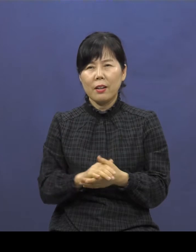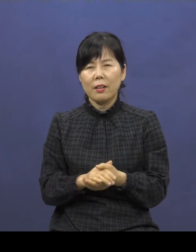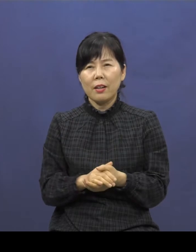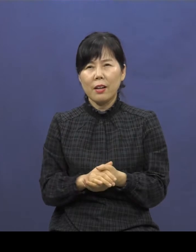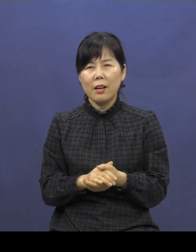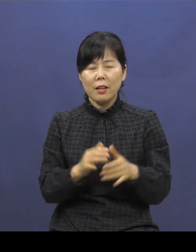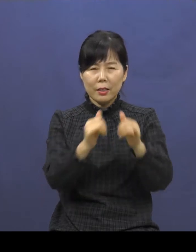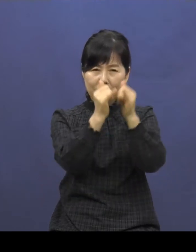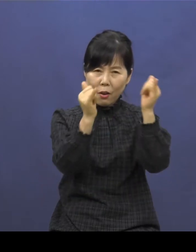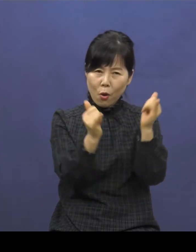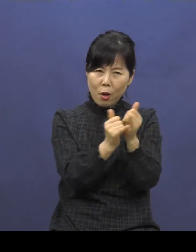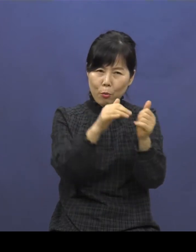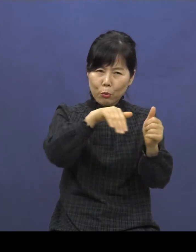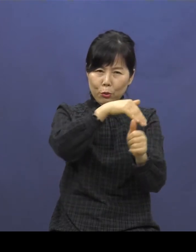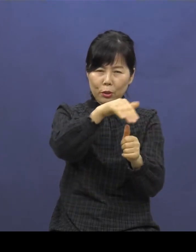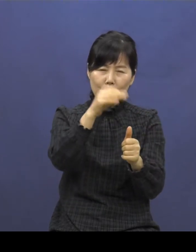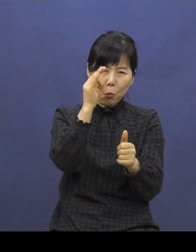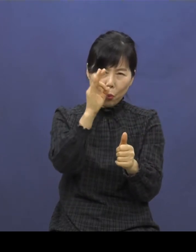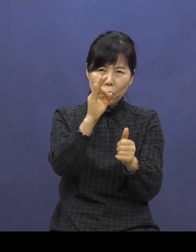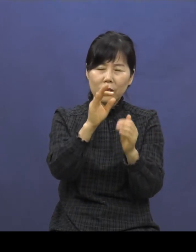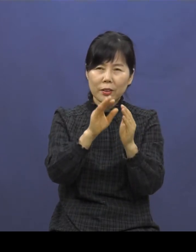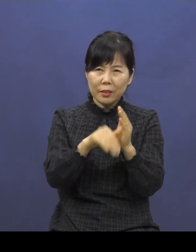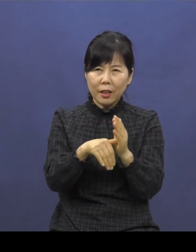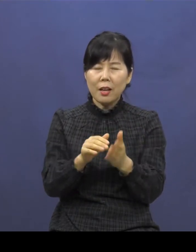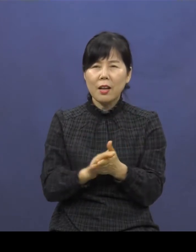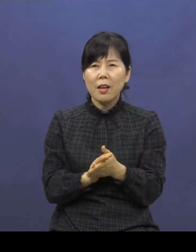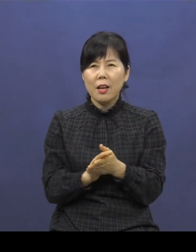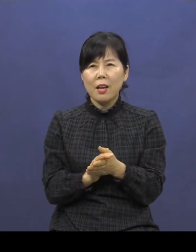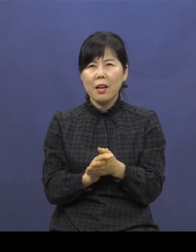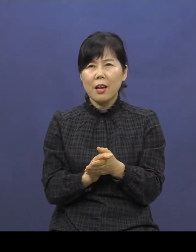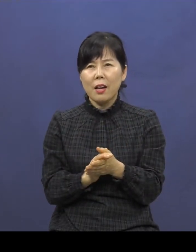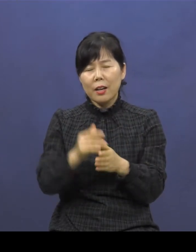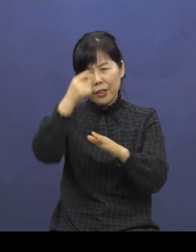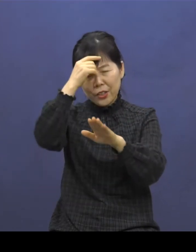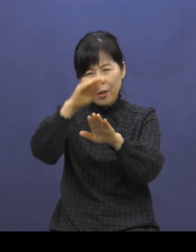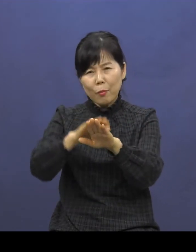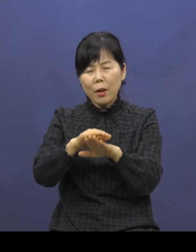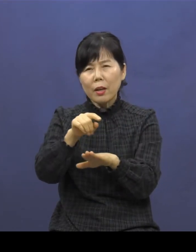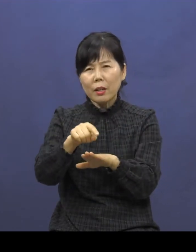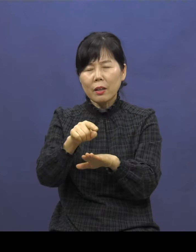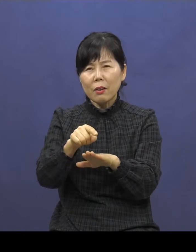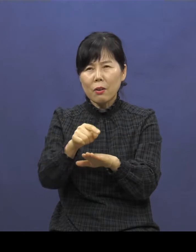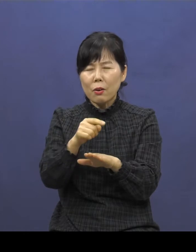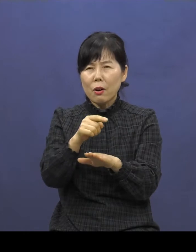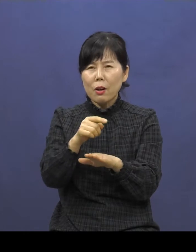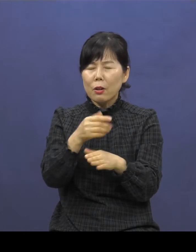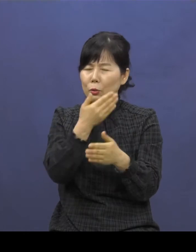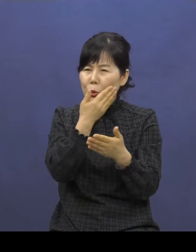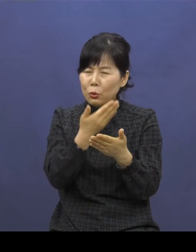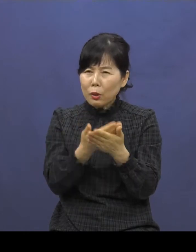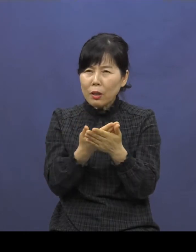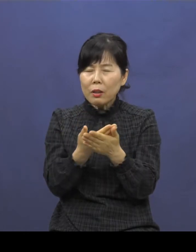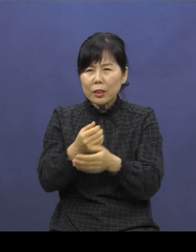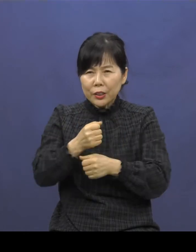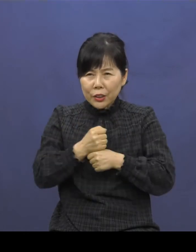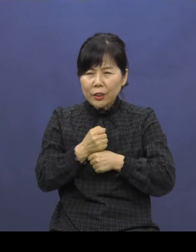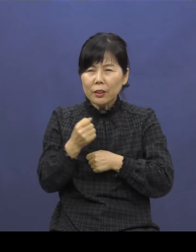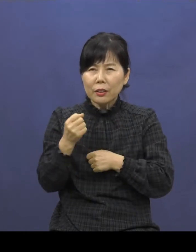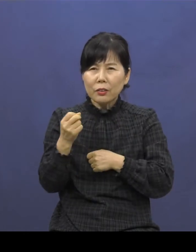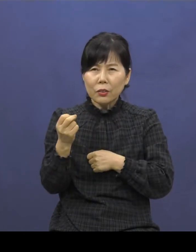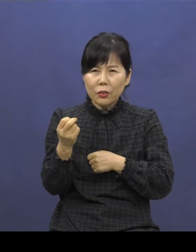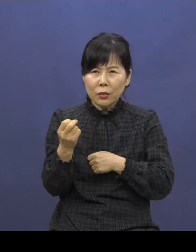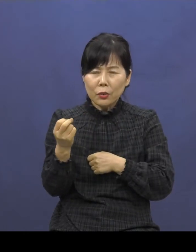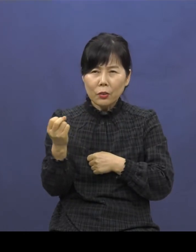어떤 여러 가지 분위기를 볼 때 우리가 정말 예배를 하거나 이 소중한 걸 지키는 것과 그러면서 동시에